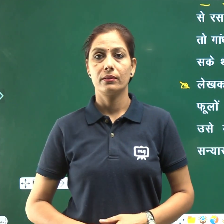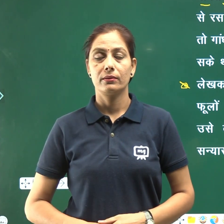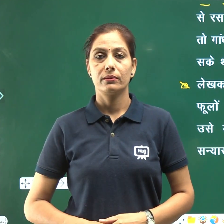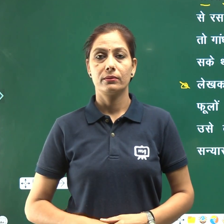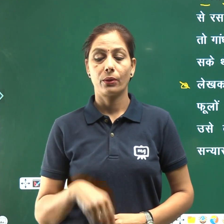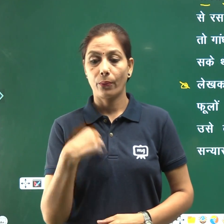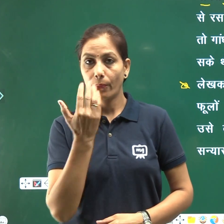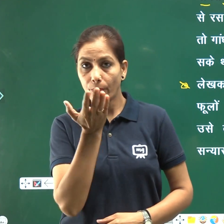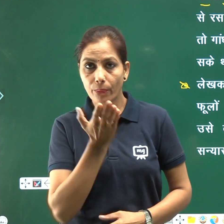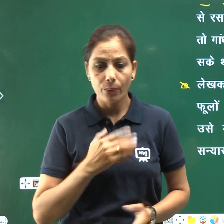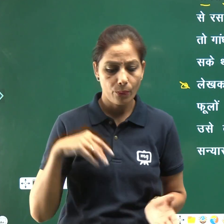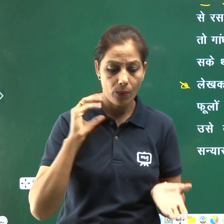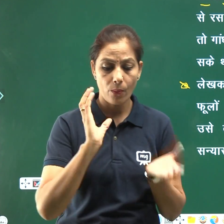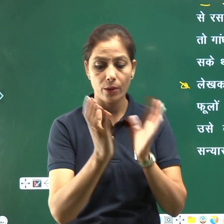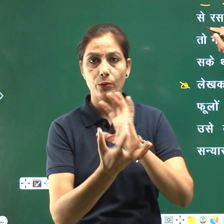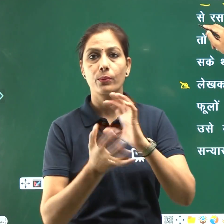वायुमंडल से